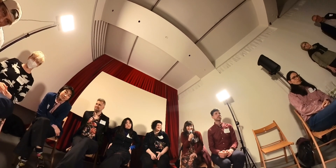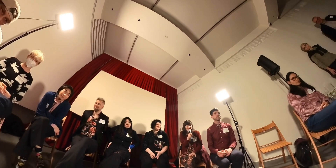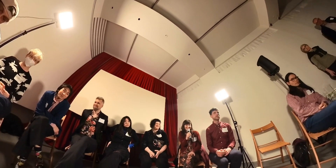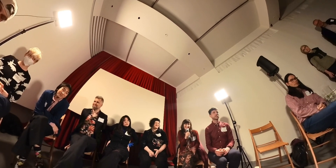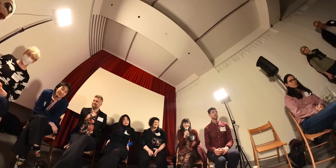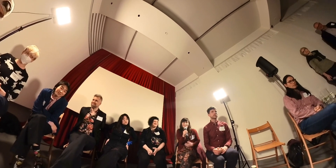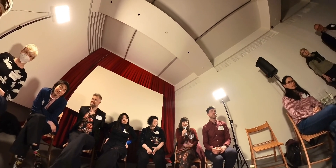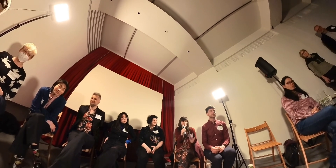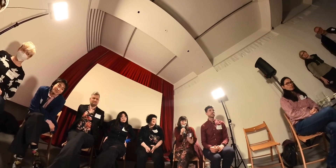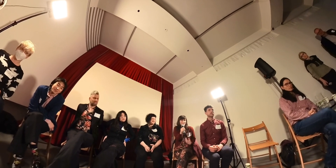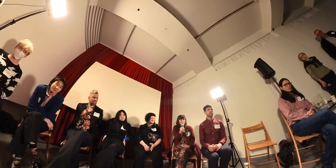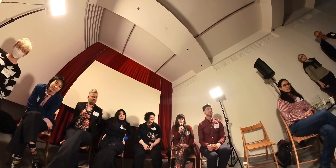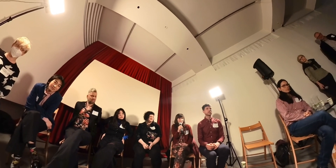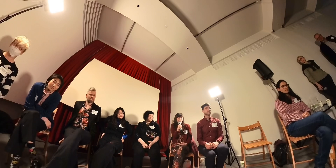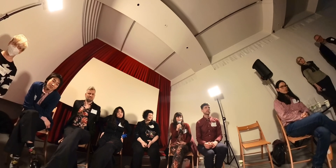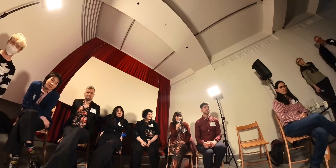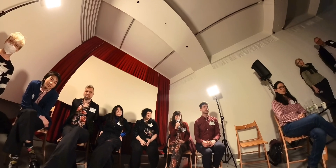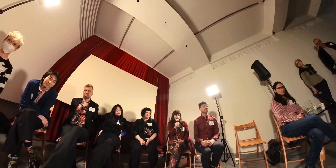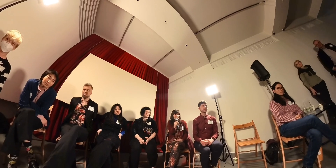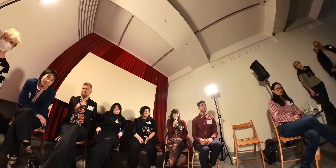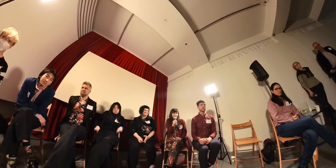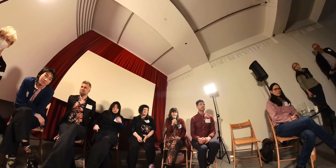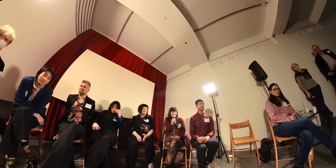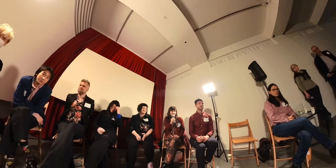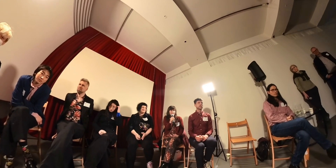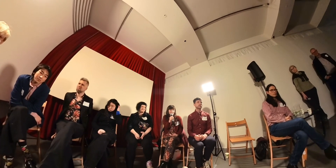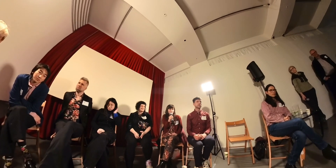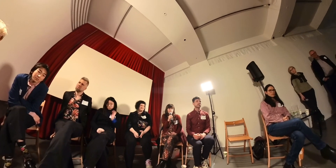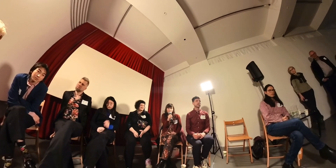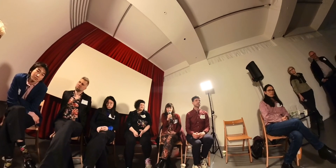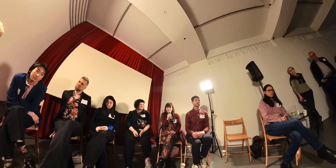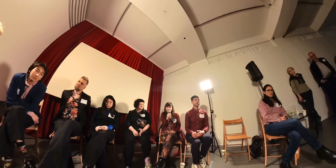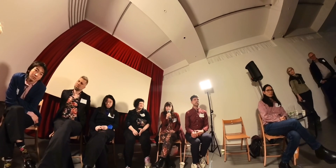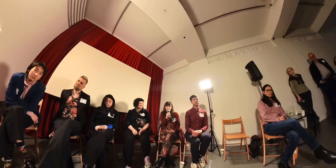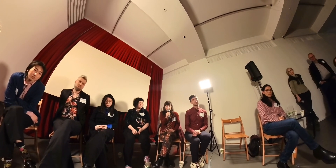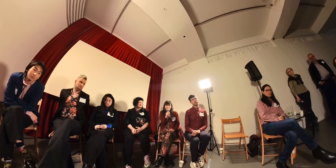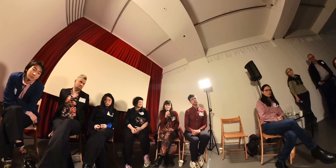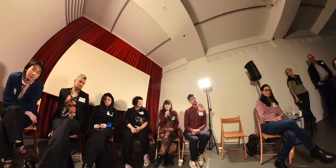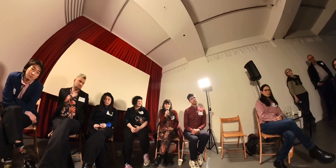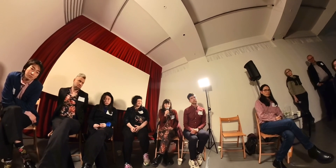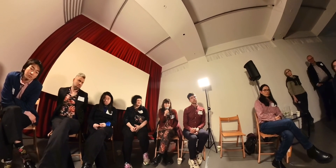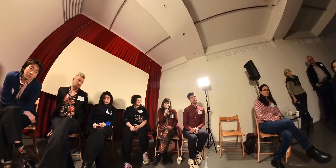pohodě. Nevím, to je jako moje vlastní zkušenost. A jako